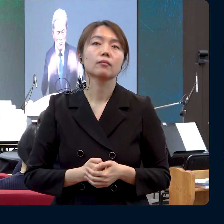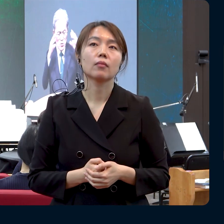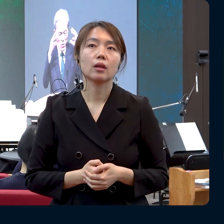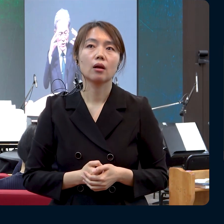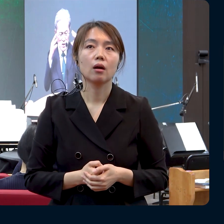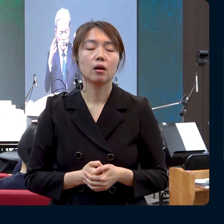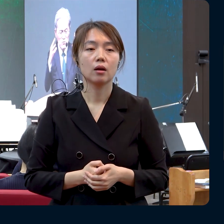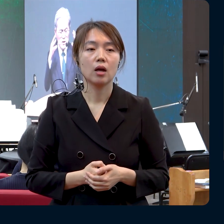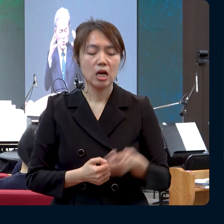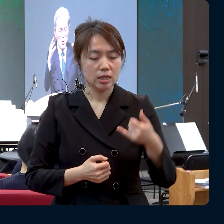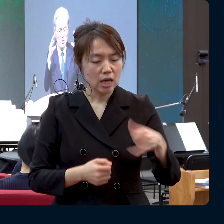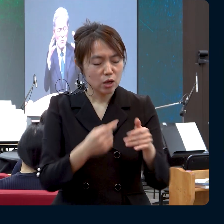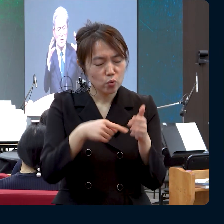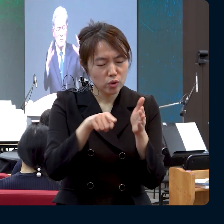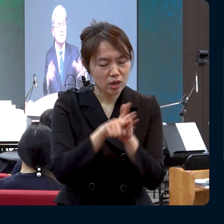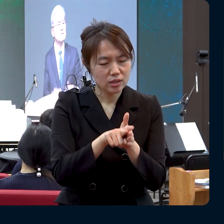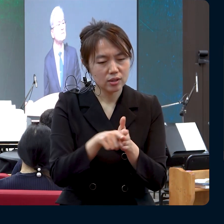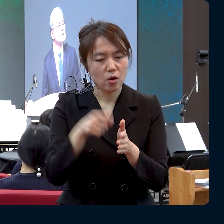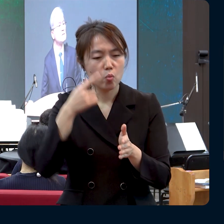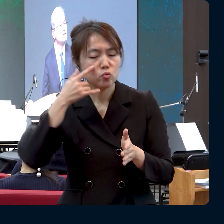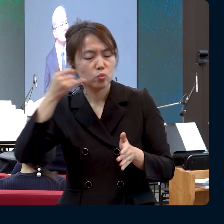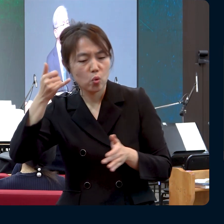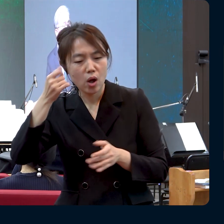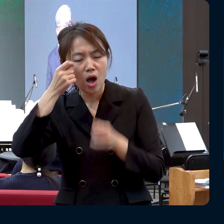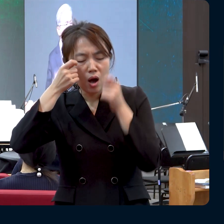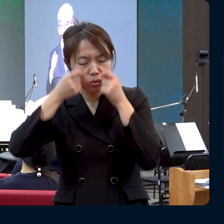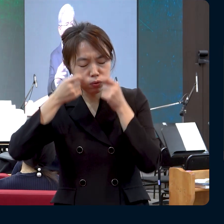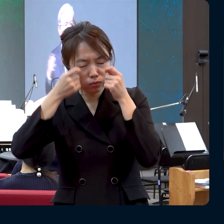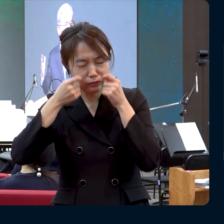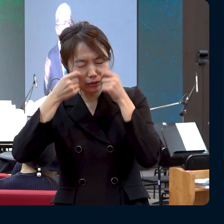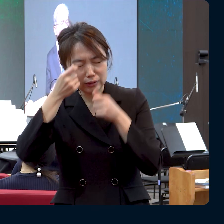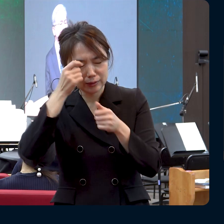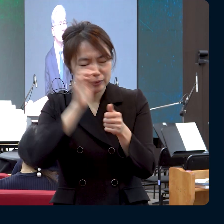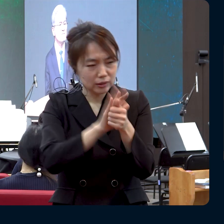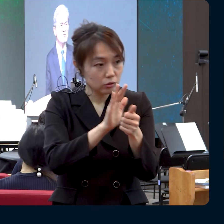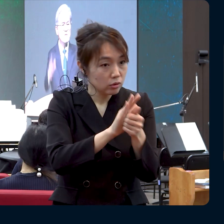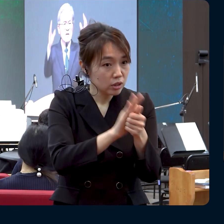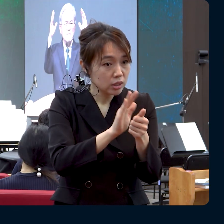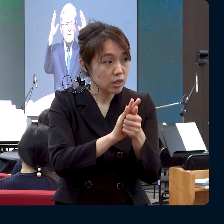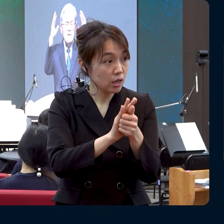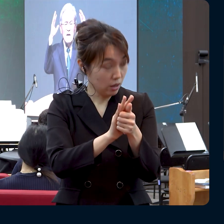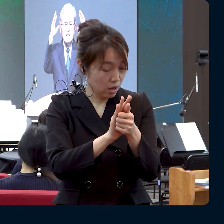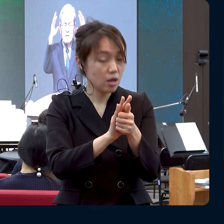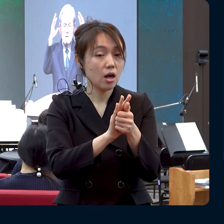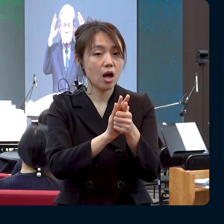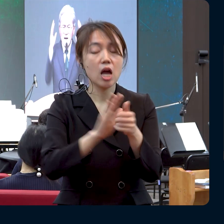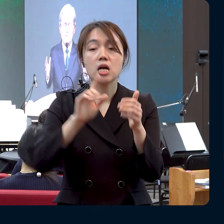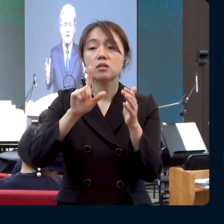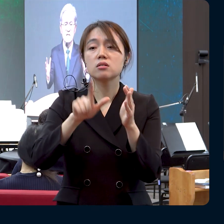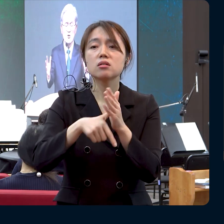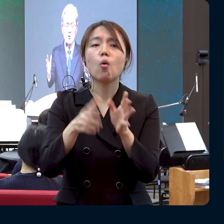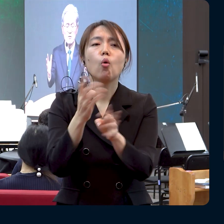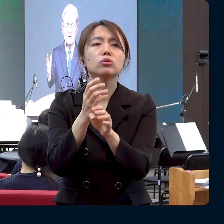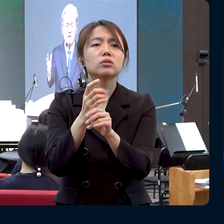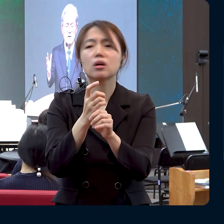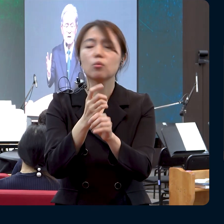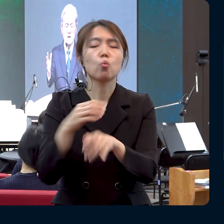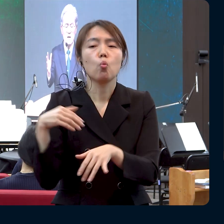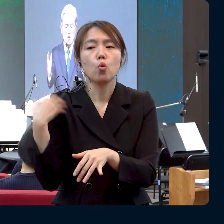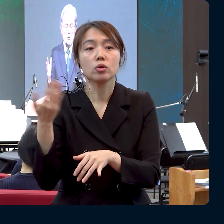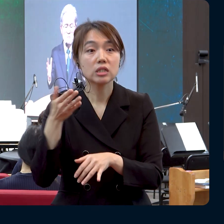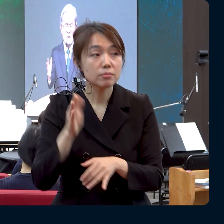예, 눈물로 자식을 위해 기도해온 어머니, 아버지는 물론 시간이 언제인지 모르겠지만 분명히 마지막에 그 마땅히